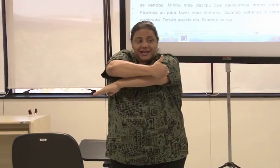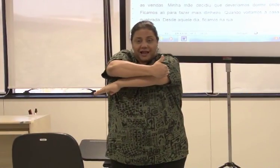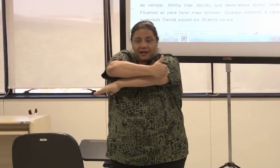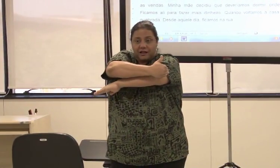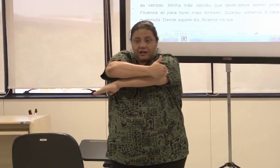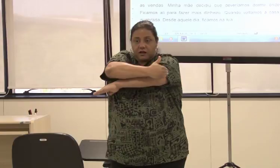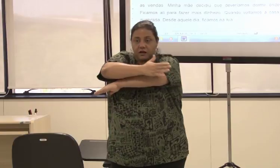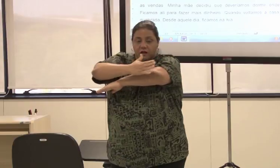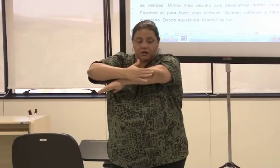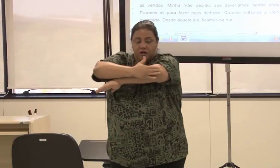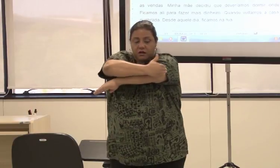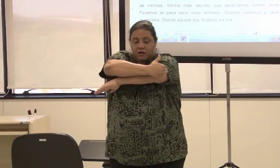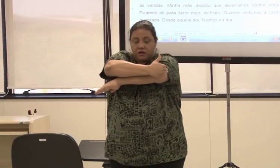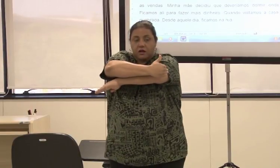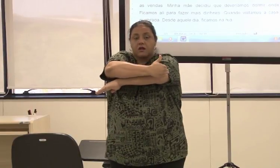Esquina.